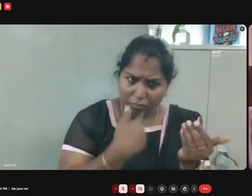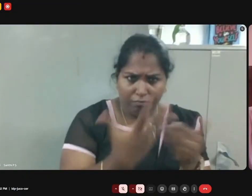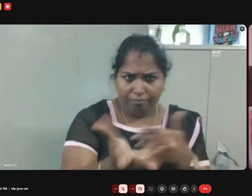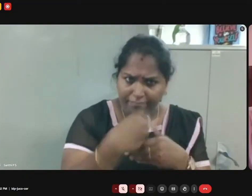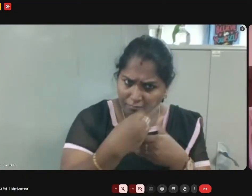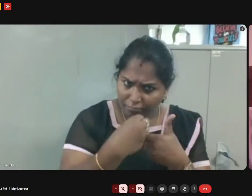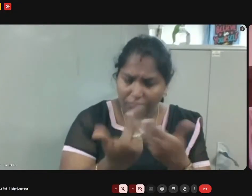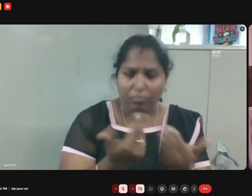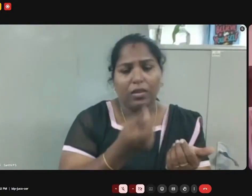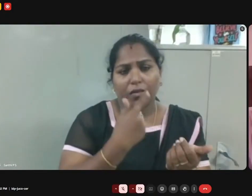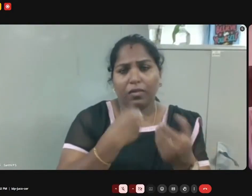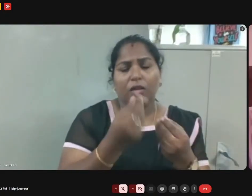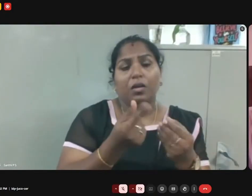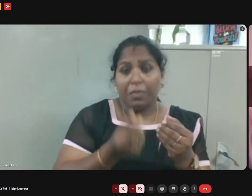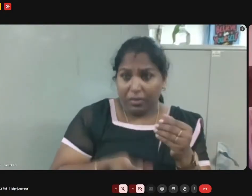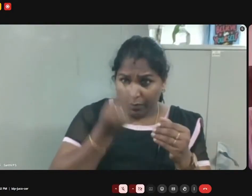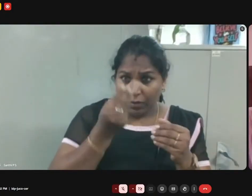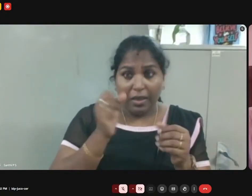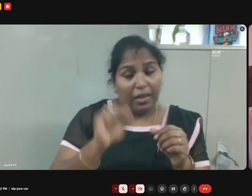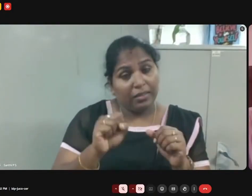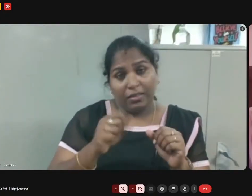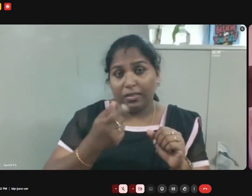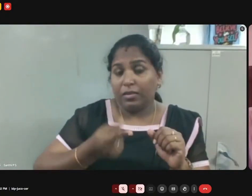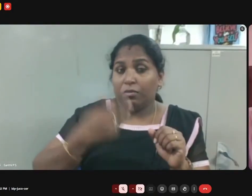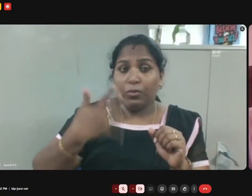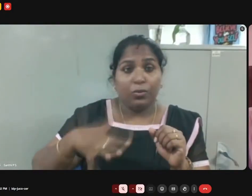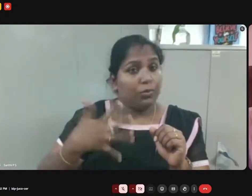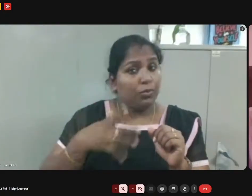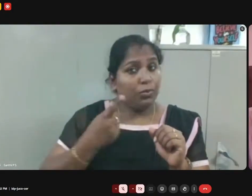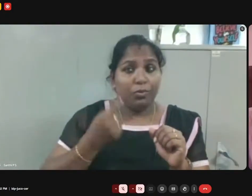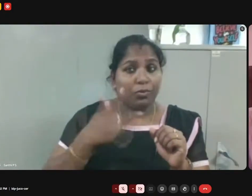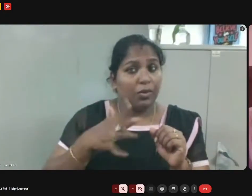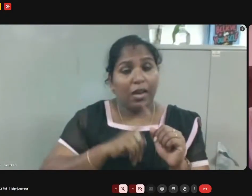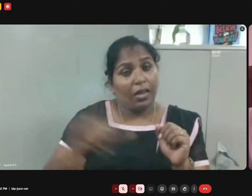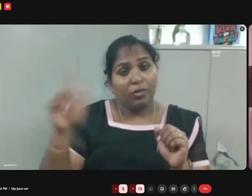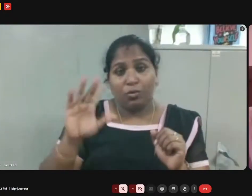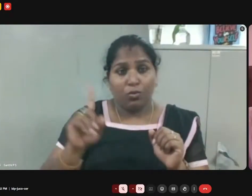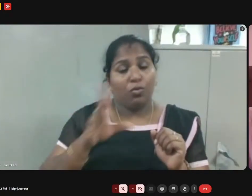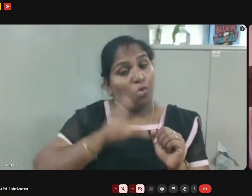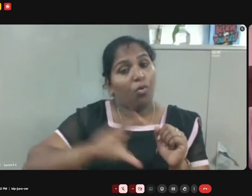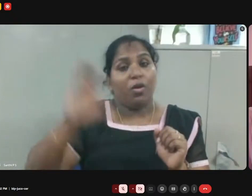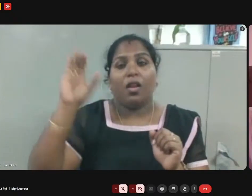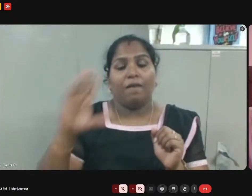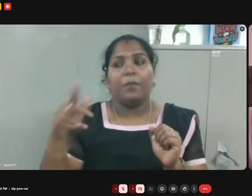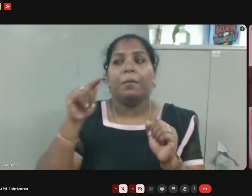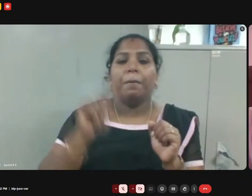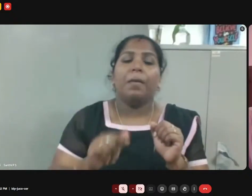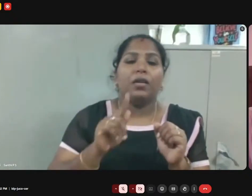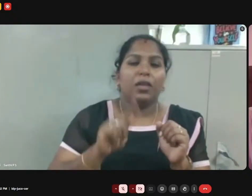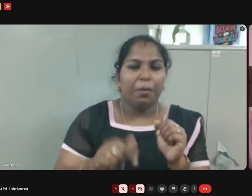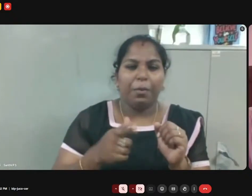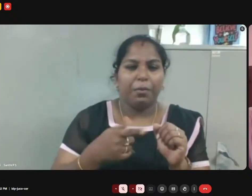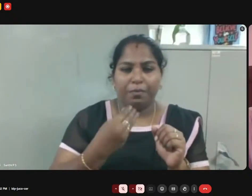മരുന്ന് കൊടുക്കും. കോസ്റ്റ്ലി ആണോ? വളരെ വളരെ വളരെ കോസ്റ്റ്ലി ആണ്. ലക്ഷങ്ങളല്ല, കോടികൾ വരും. പക്ഷെ ഇപ്പൊ അത് അങ്ങനെയല്ല കൊടുക്കുന്നത്.